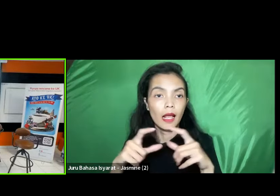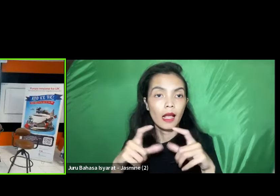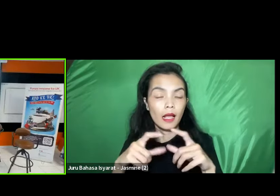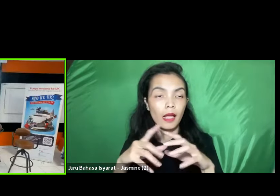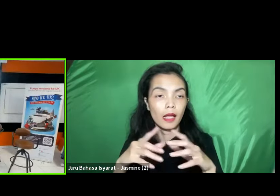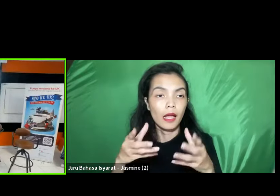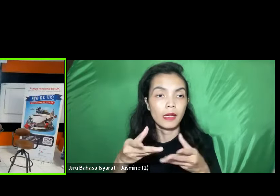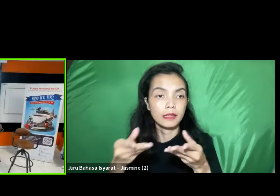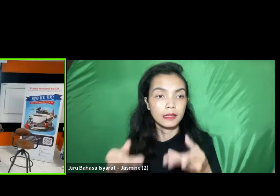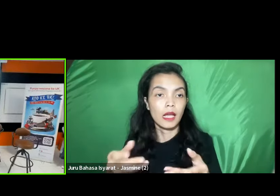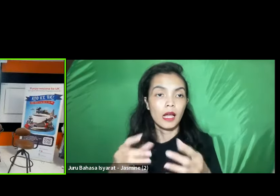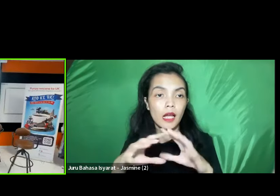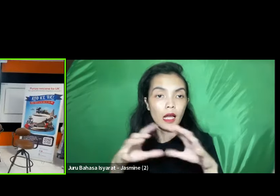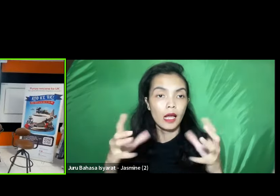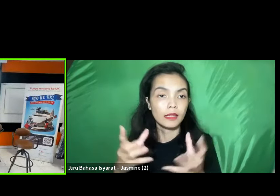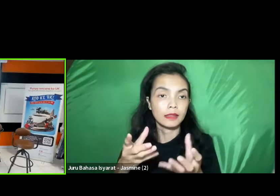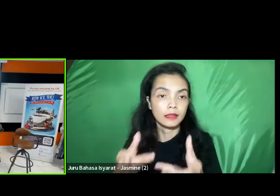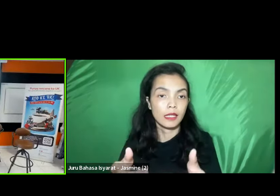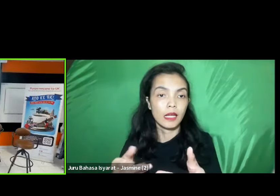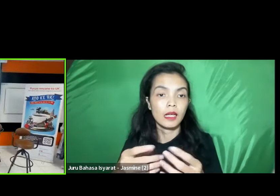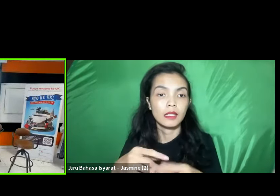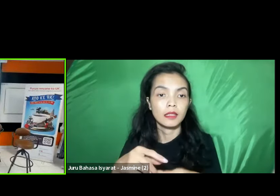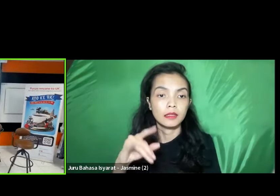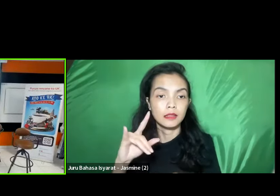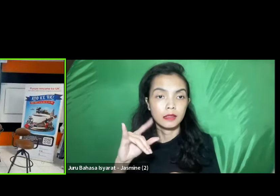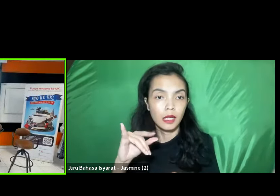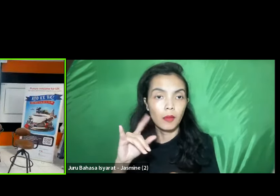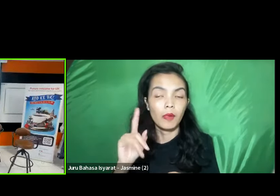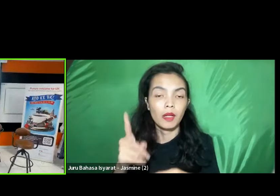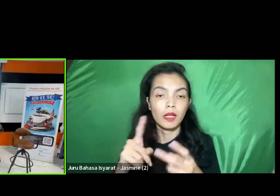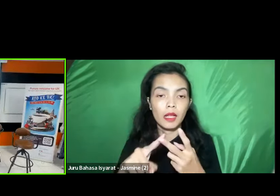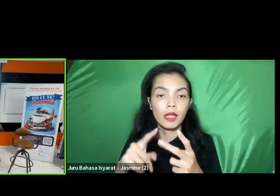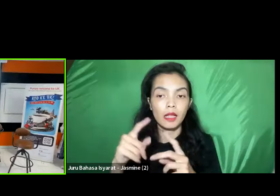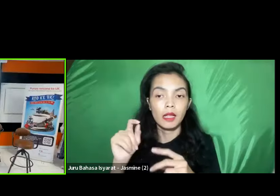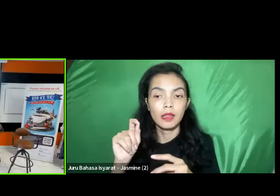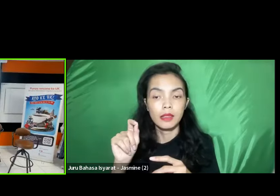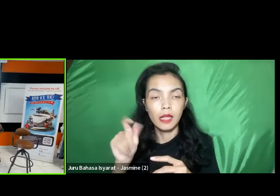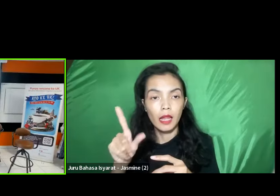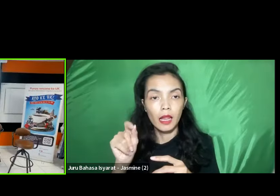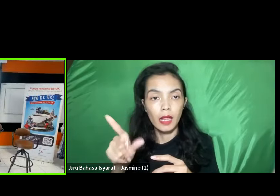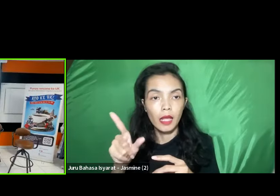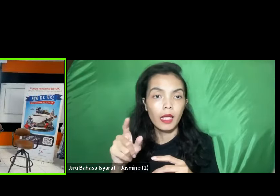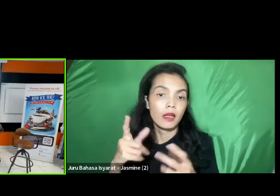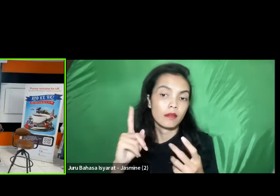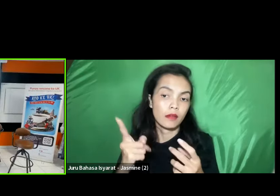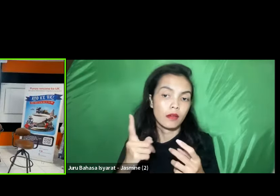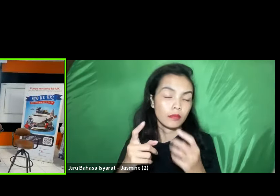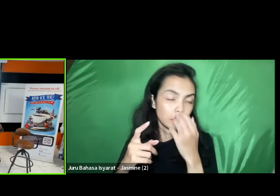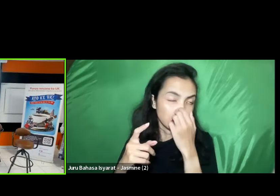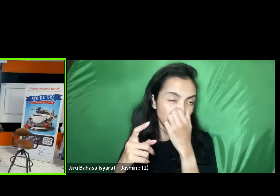ohya udah kena banyak gitu ya di Instagram di telegram gitu kan Diang ya